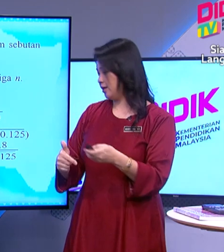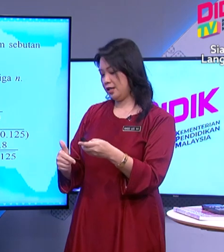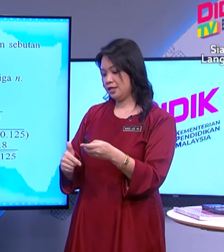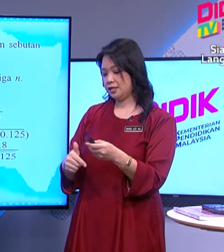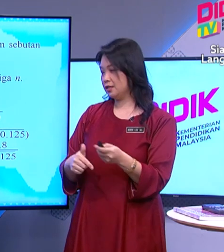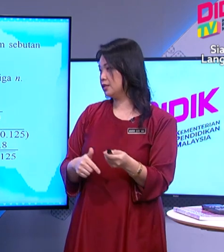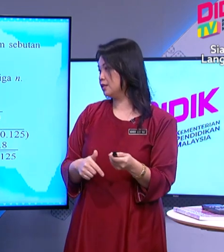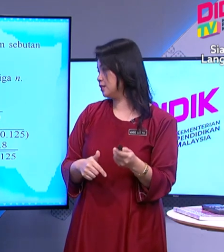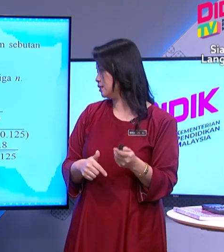ok